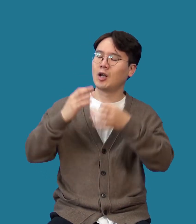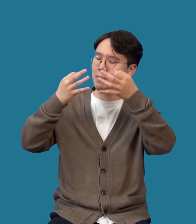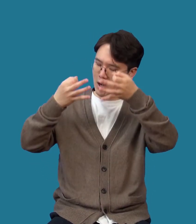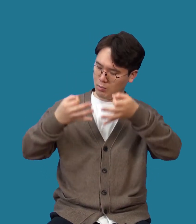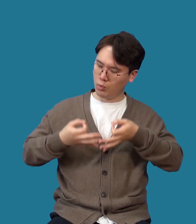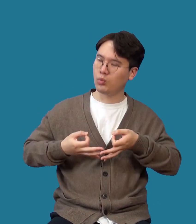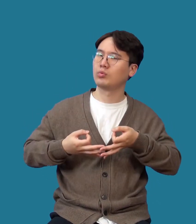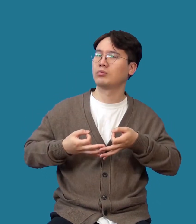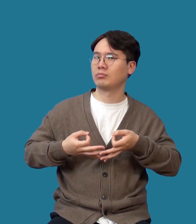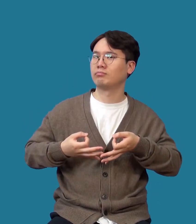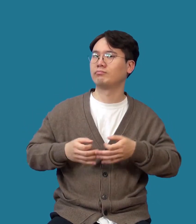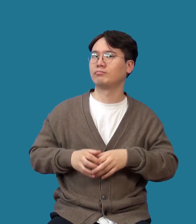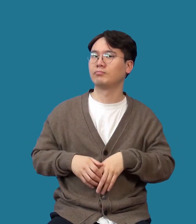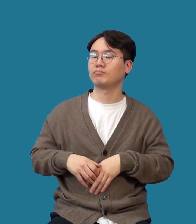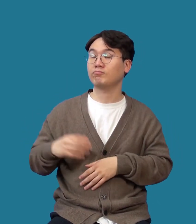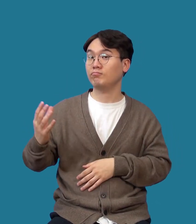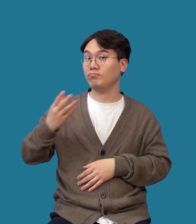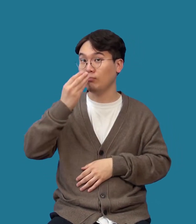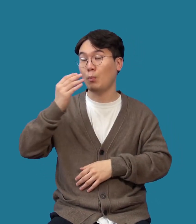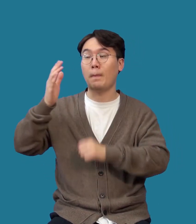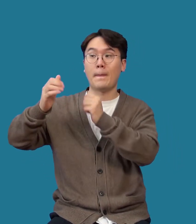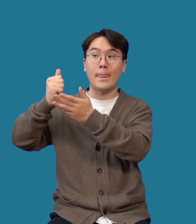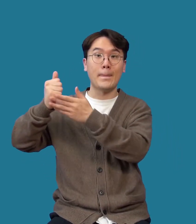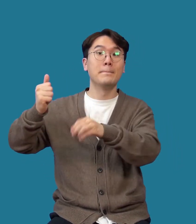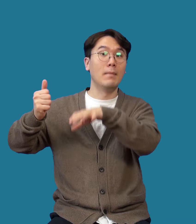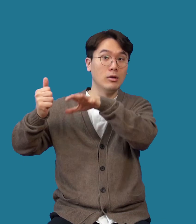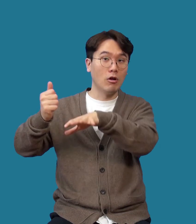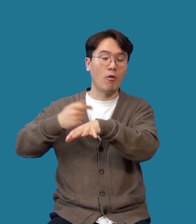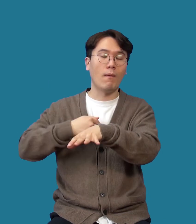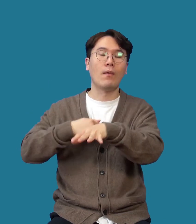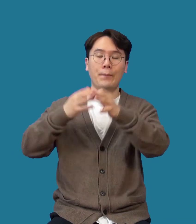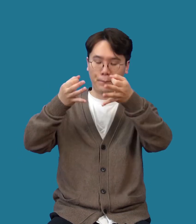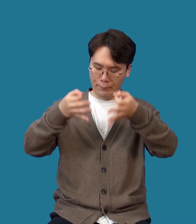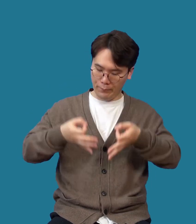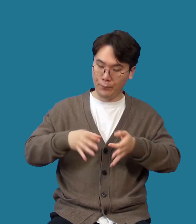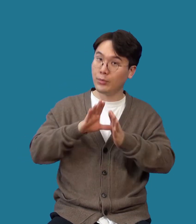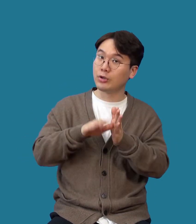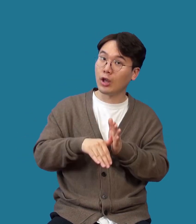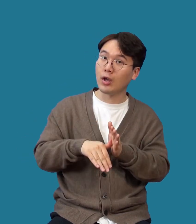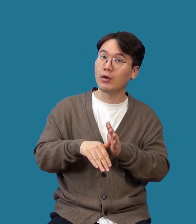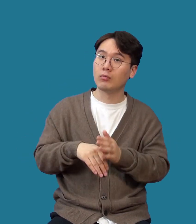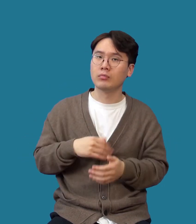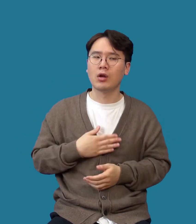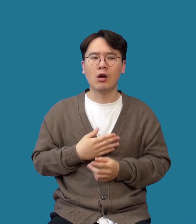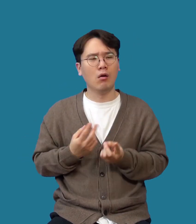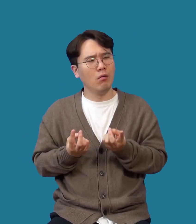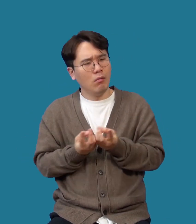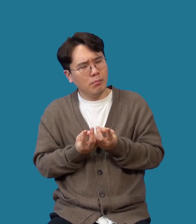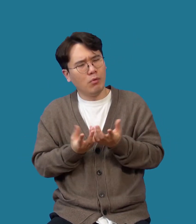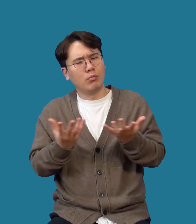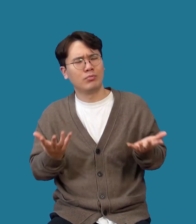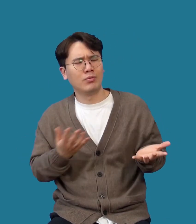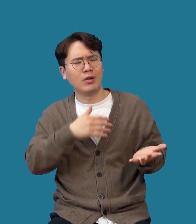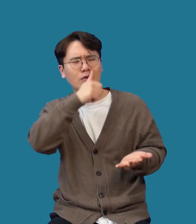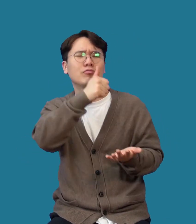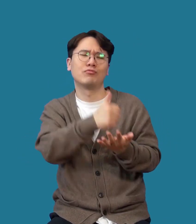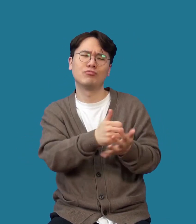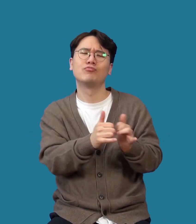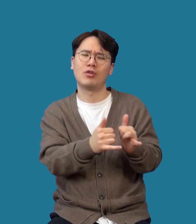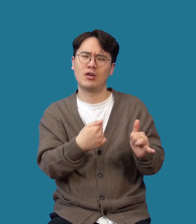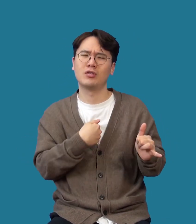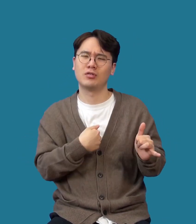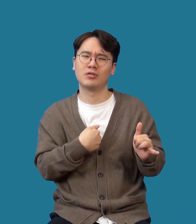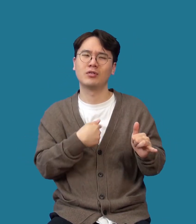것입니다. 거룩하신 하나님 앞에서 나 자신을 바라볼 때에 내가 어찌할 수 없는 죄인인 것을 알면서